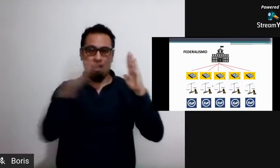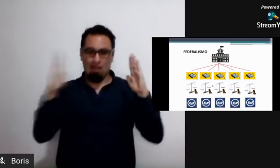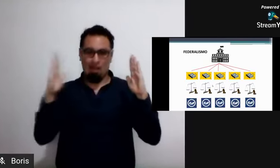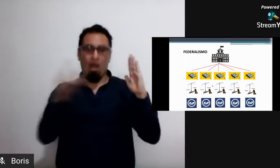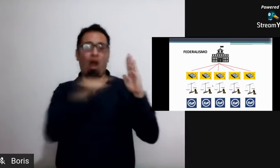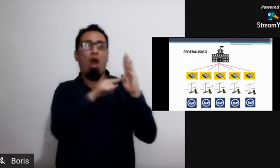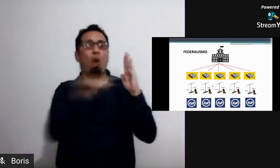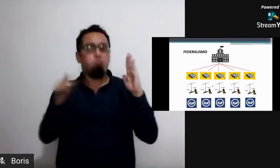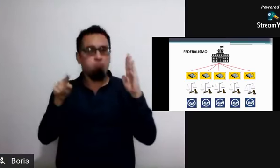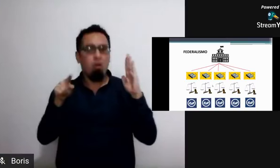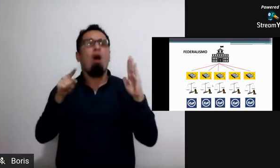1881